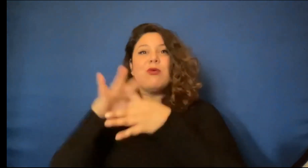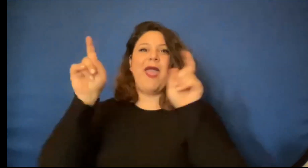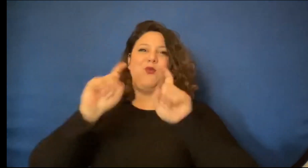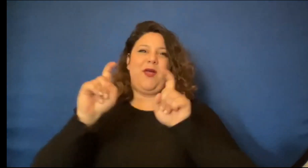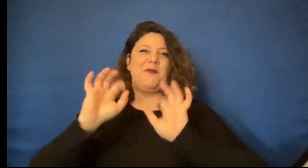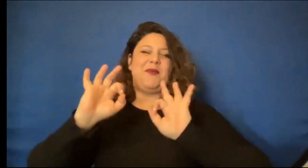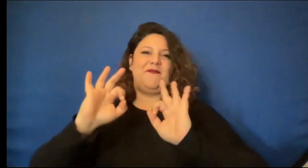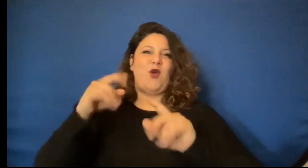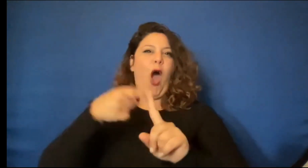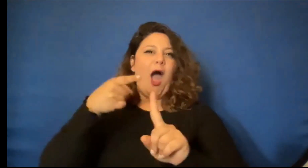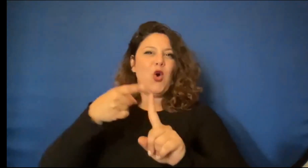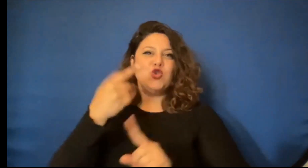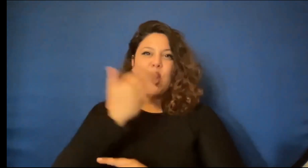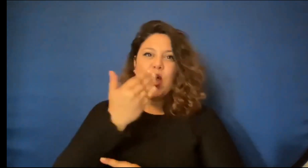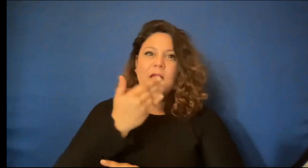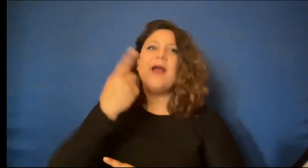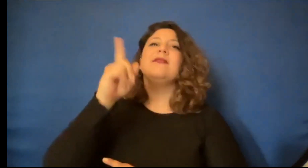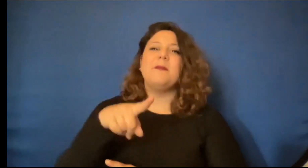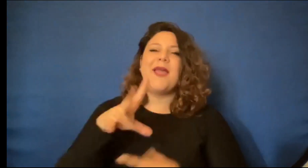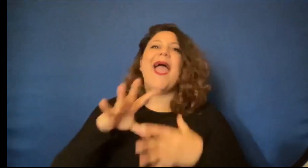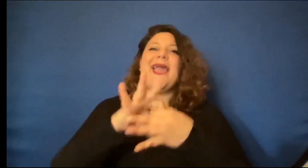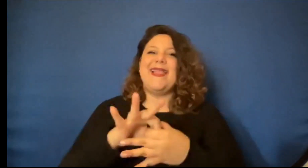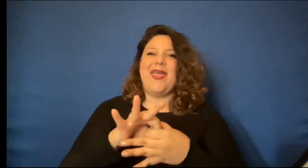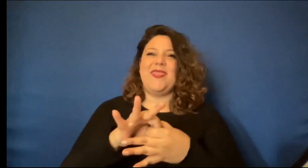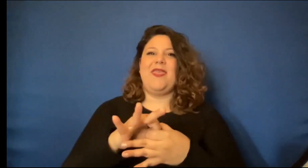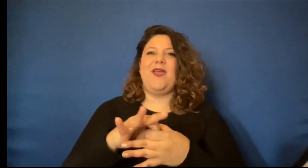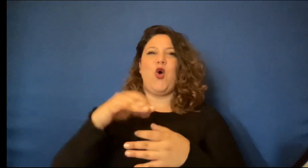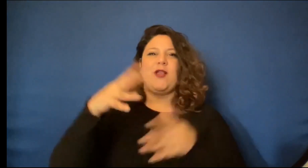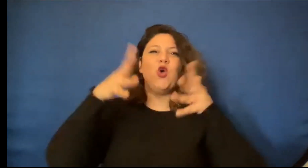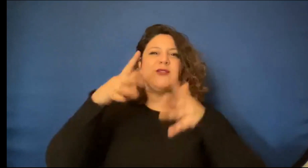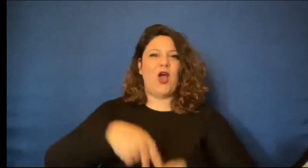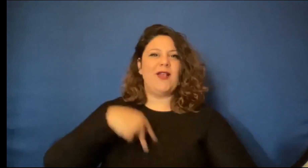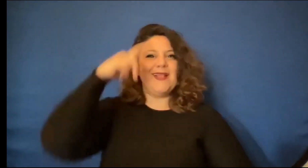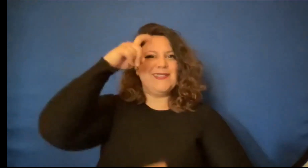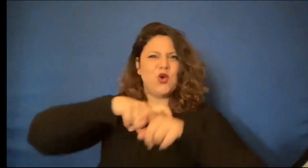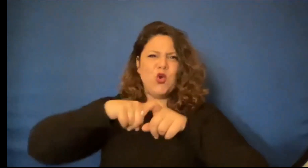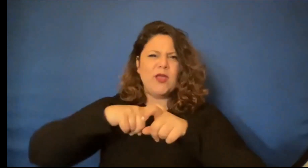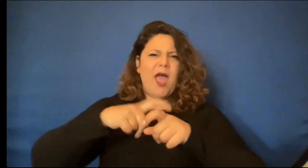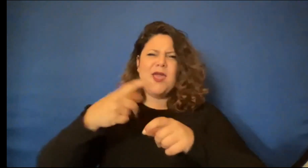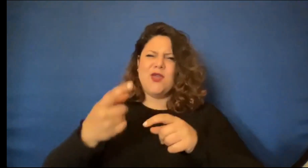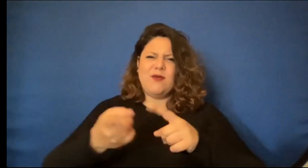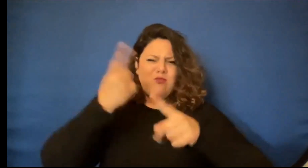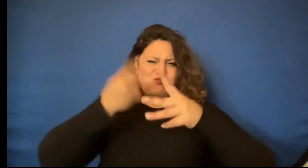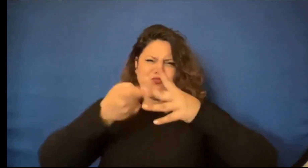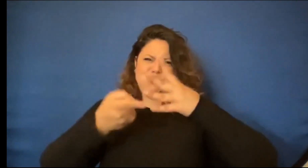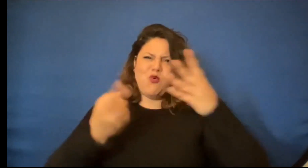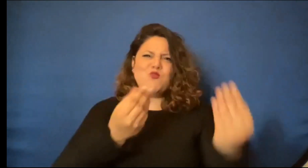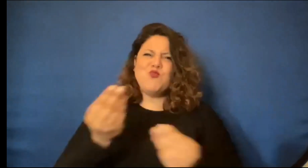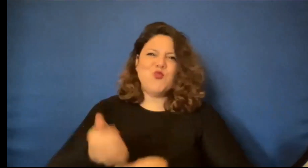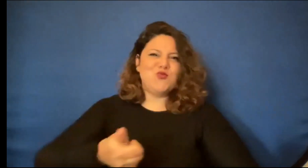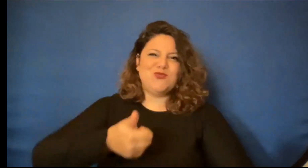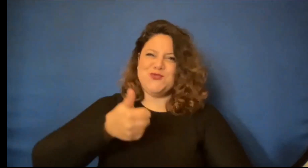enlace con la División Educativa Estatal del Consejo General de Psicología y un montón ya de intervenciones,